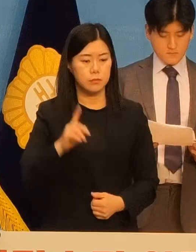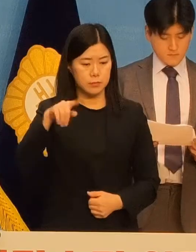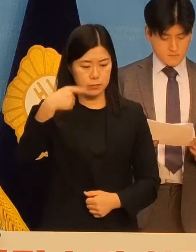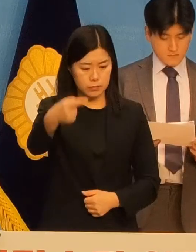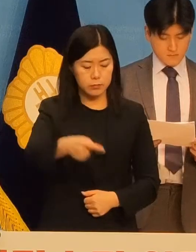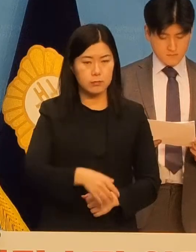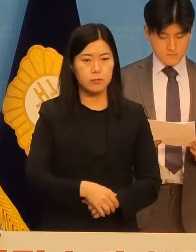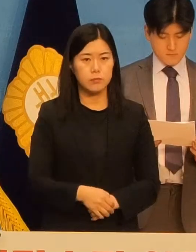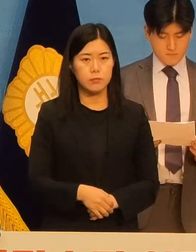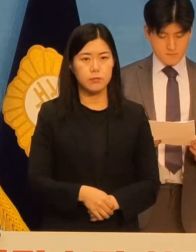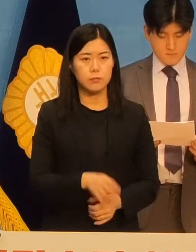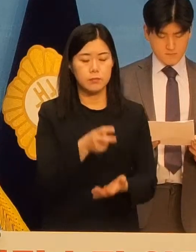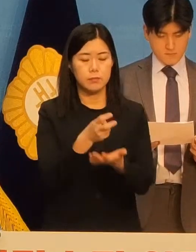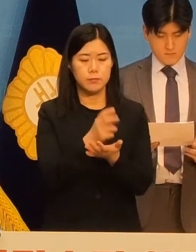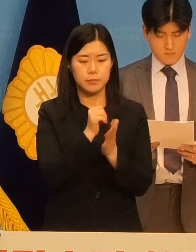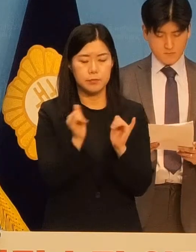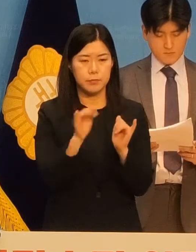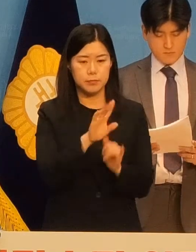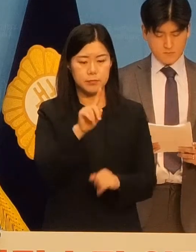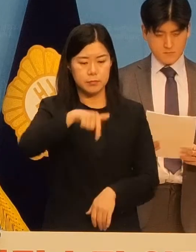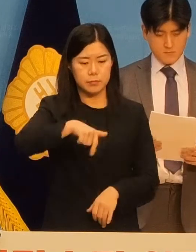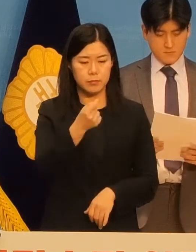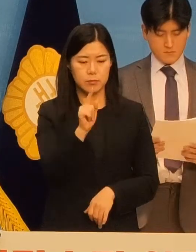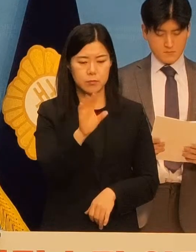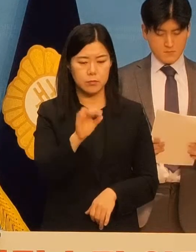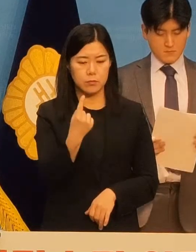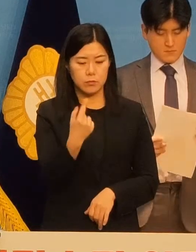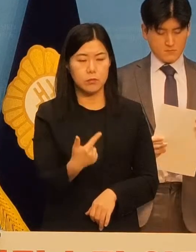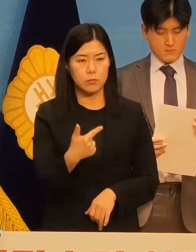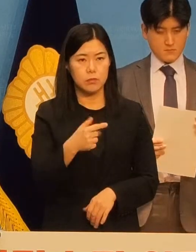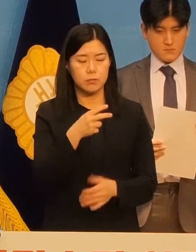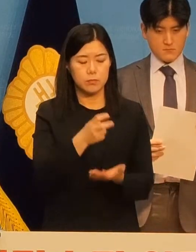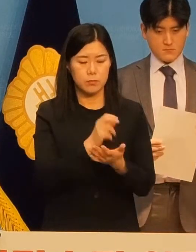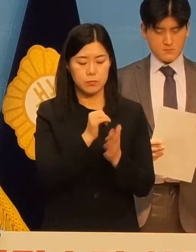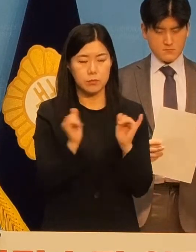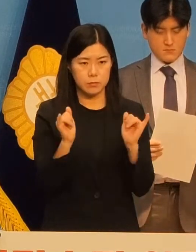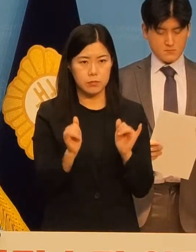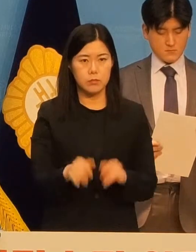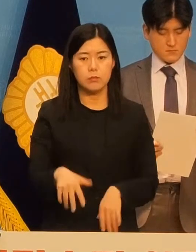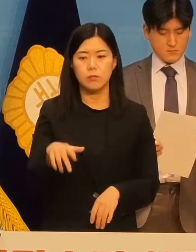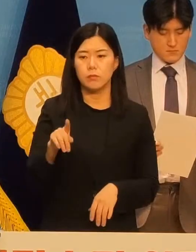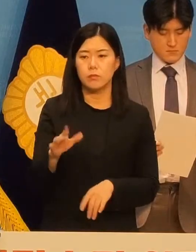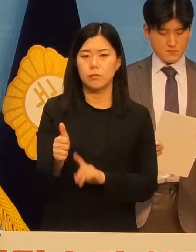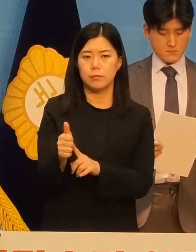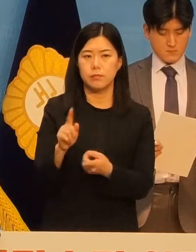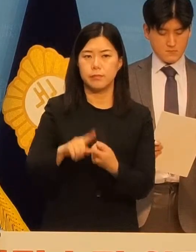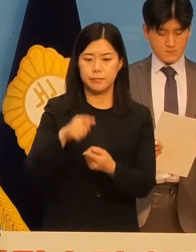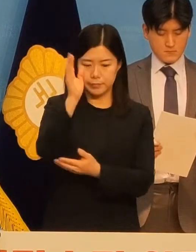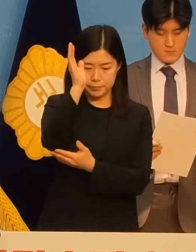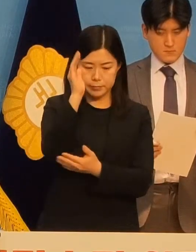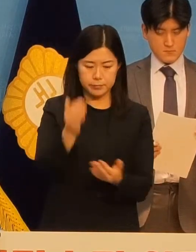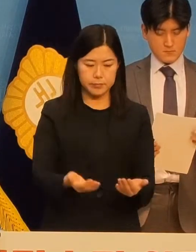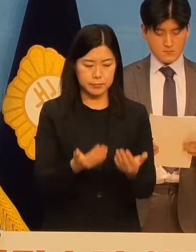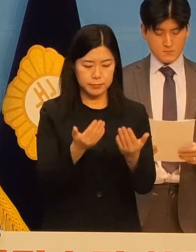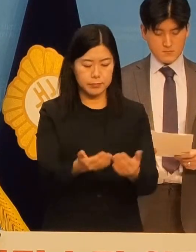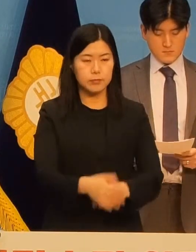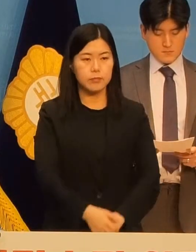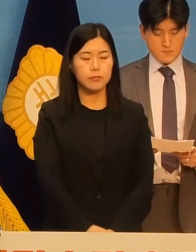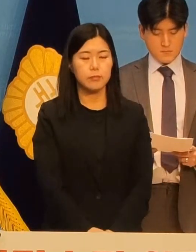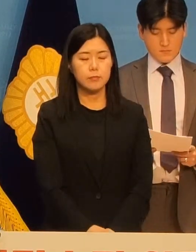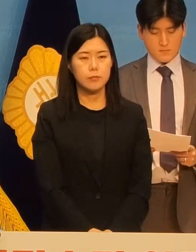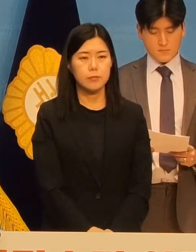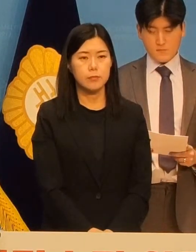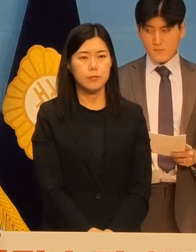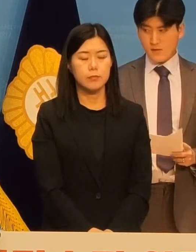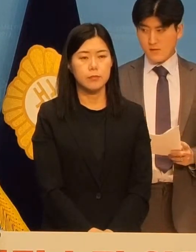다음으로 화생 법률 대리인이신 박강원 변호사님께서 장동혁 대표에 대한 발언하고 마치도록